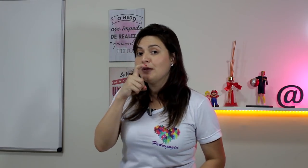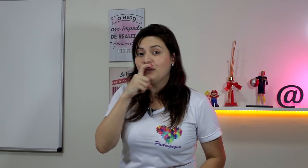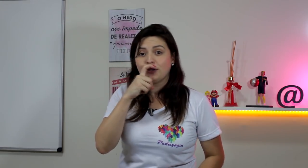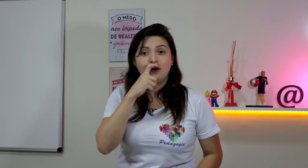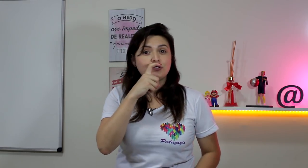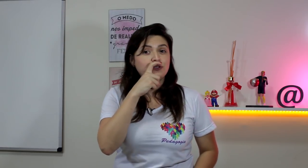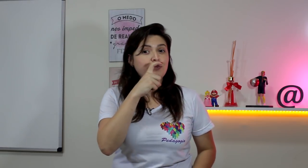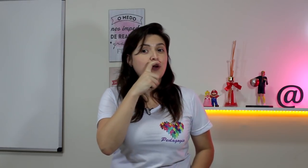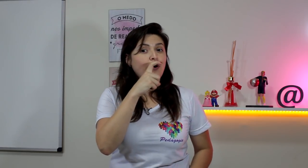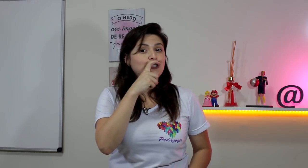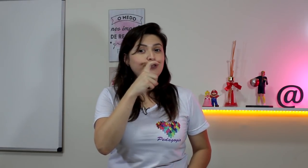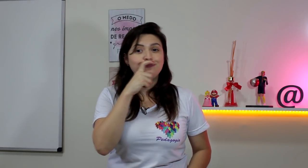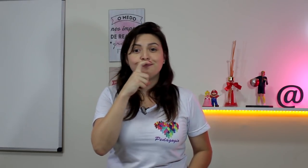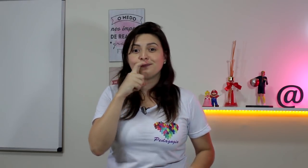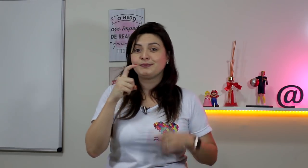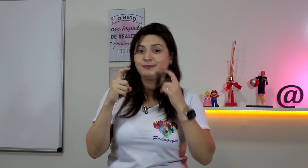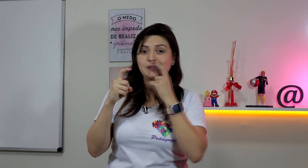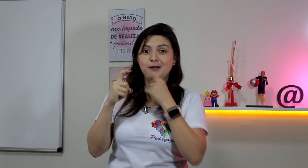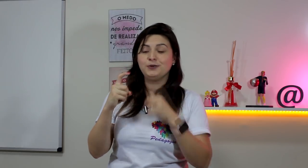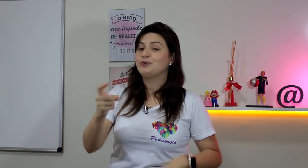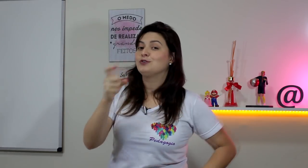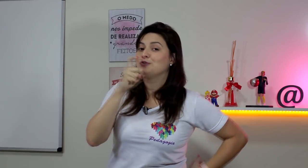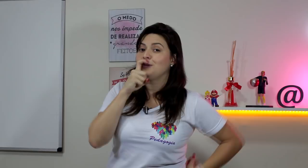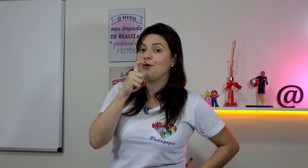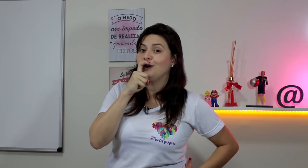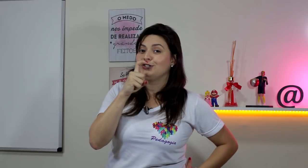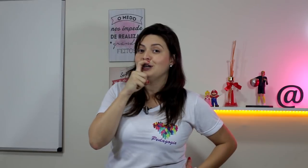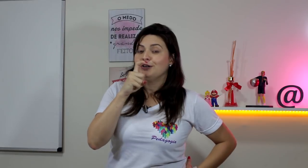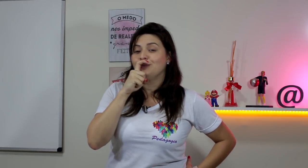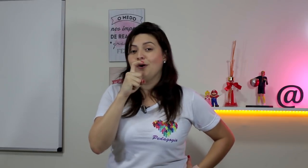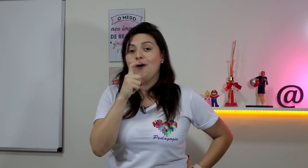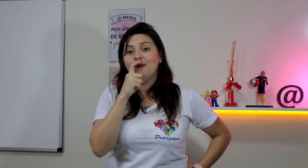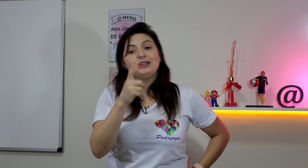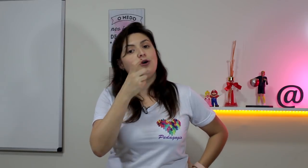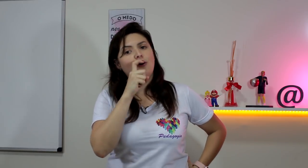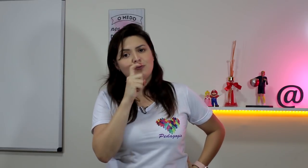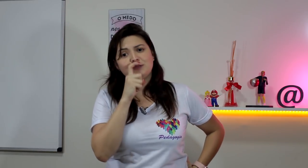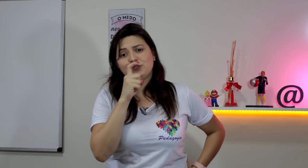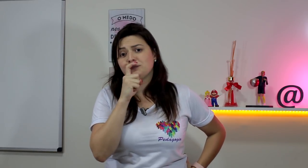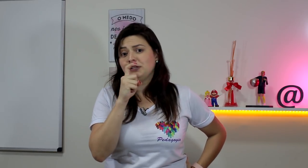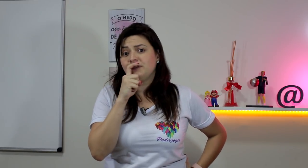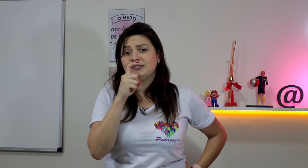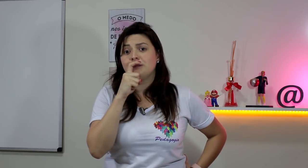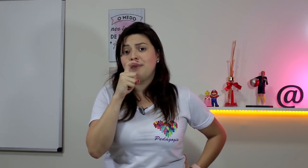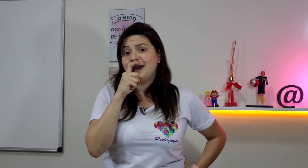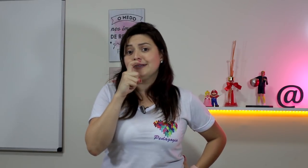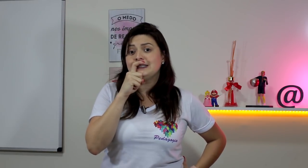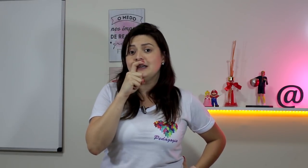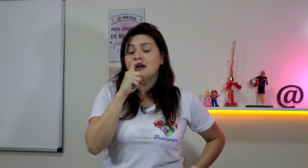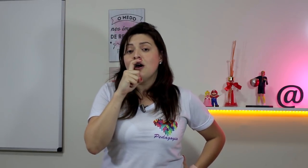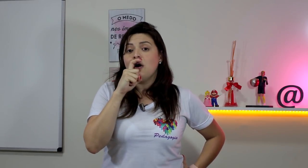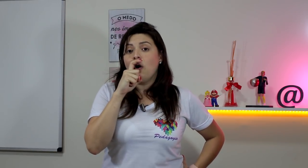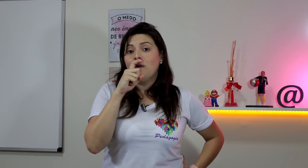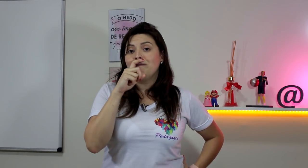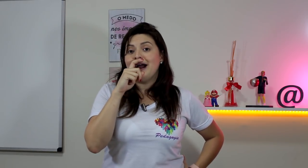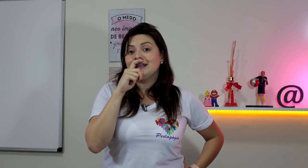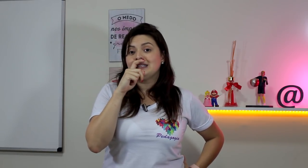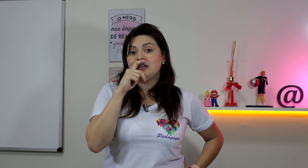por causa do bigode, certo? Por causa do bigode do homem, então algumas pessoas podem fazer pai assim, ou pai assim,